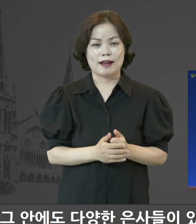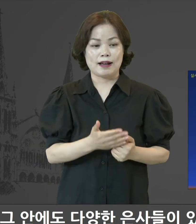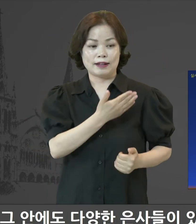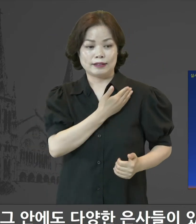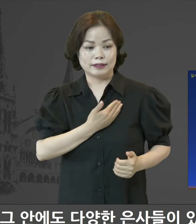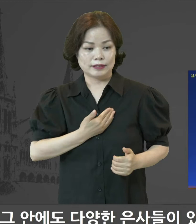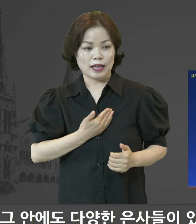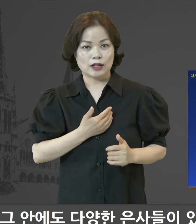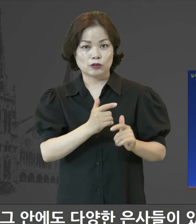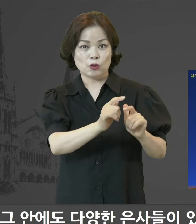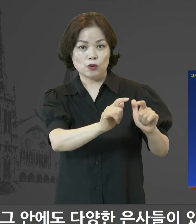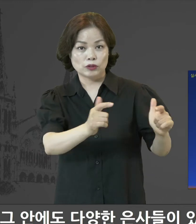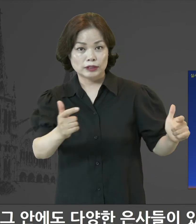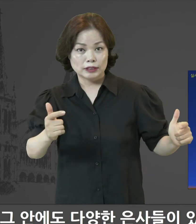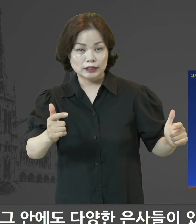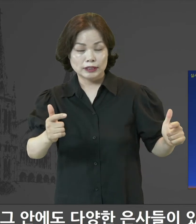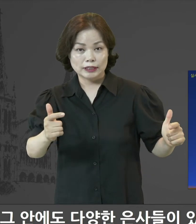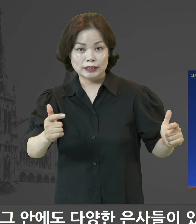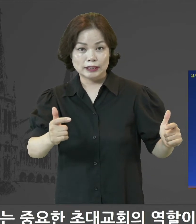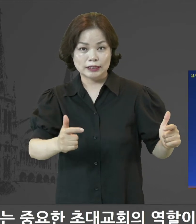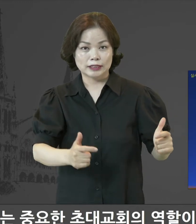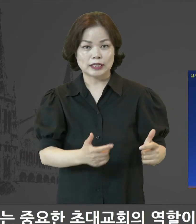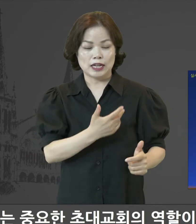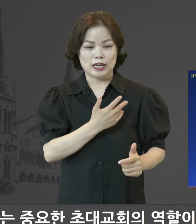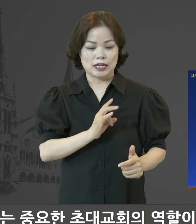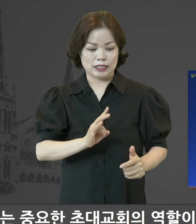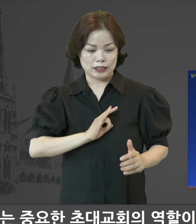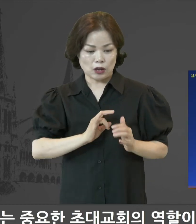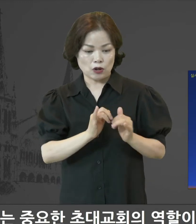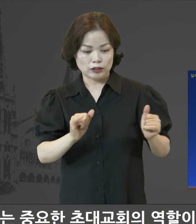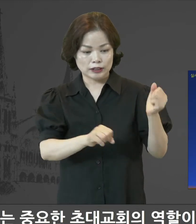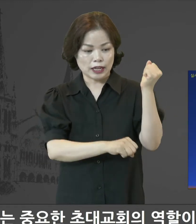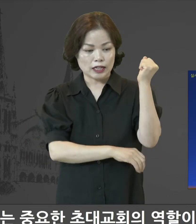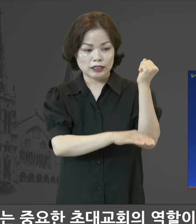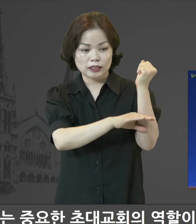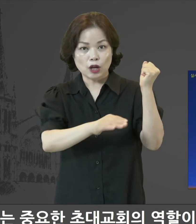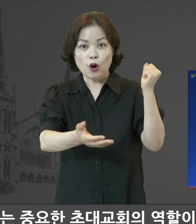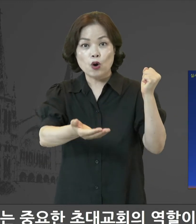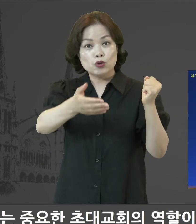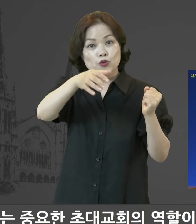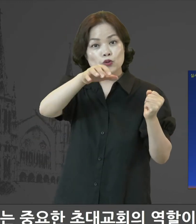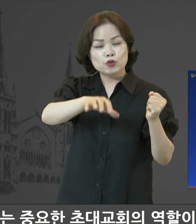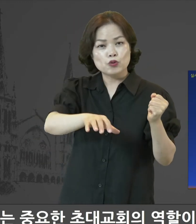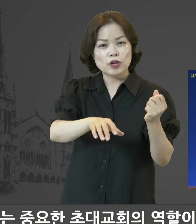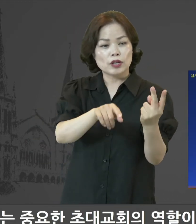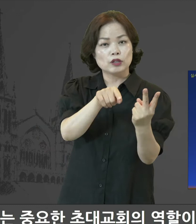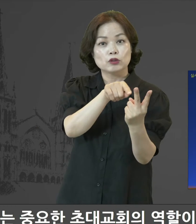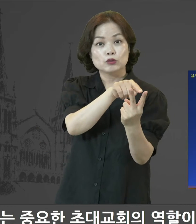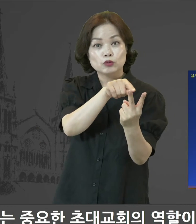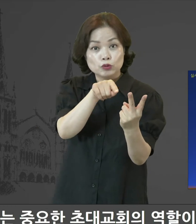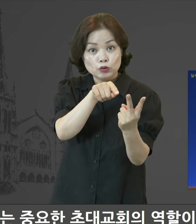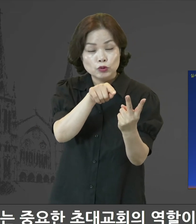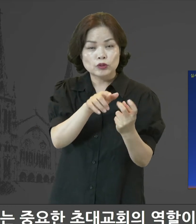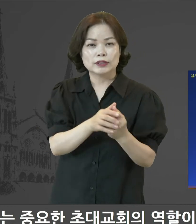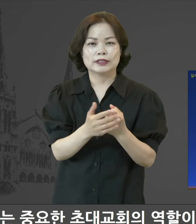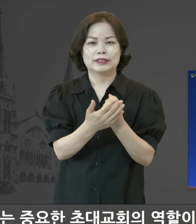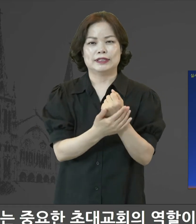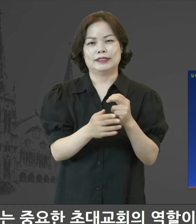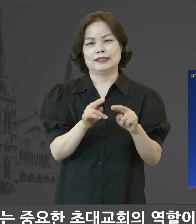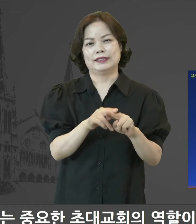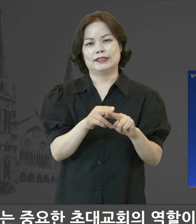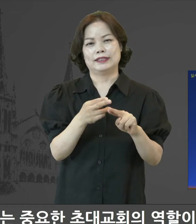사도들과 선지자들의 터 위에 입으심을. 그러니까 이 두